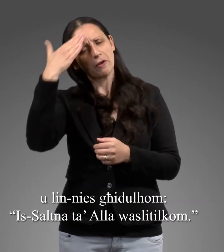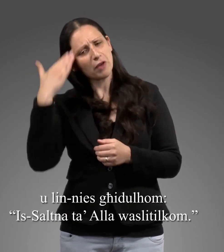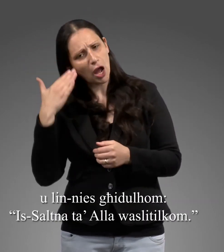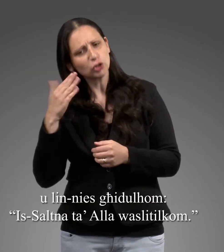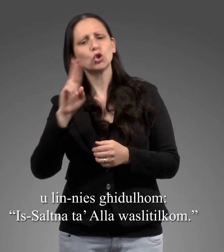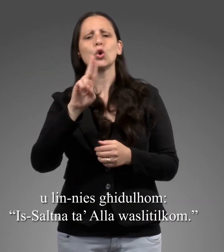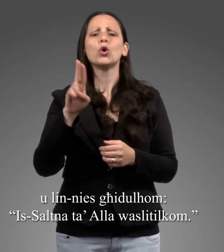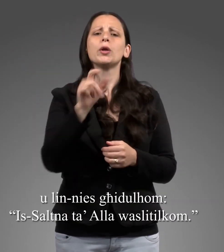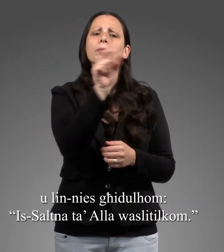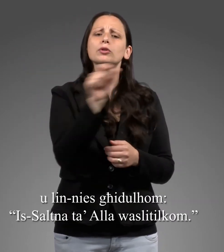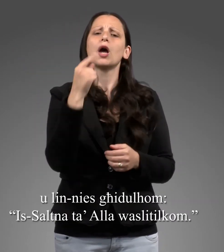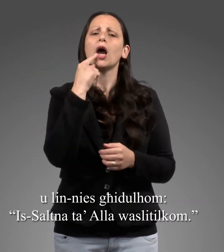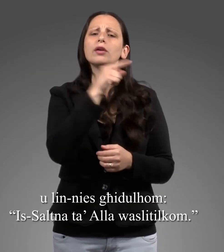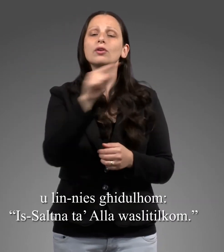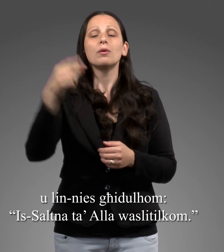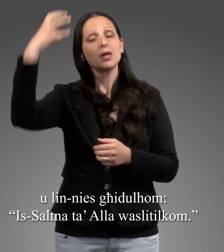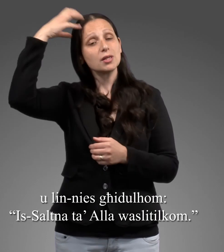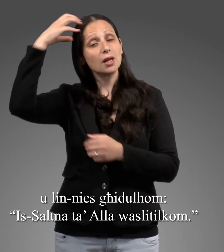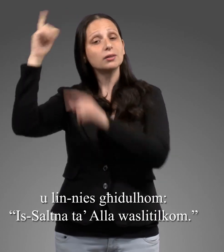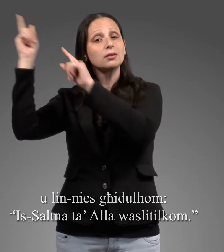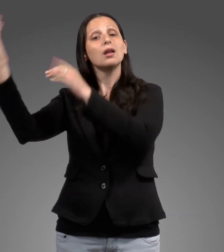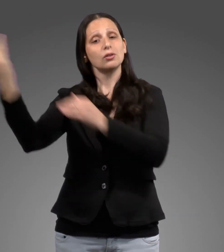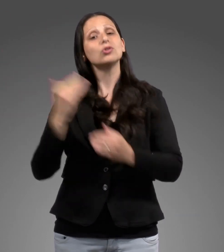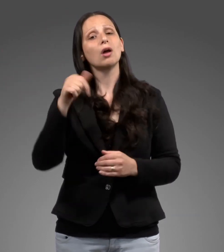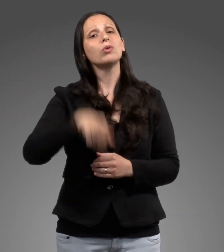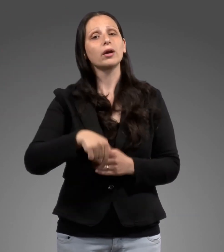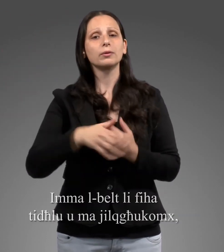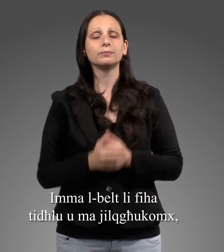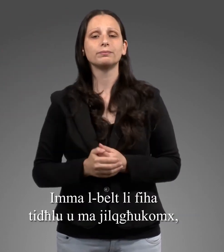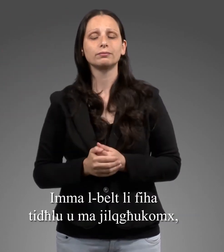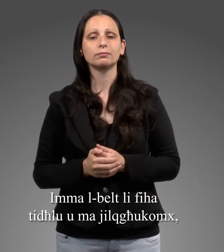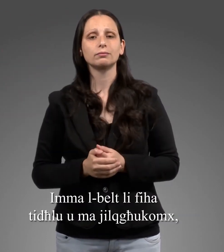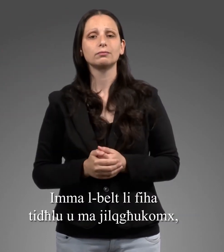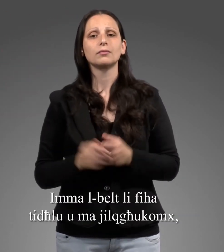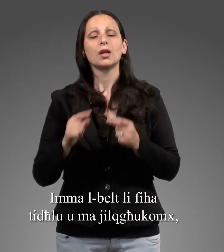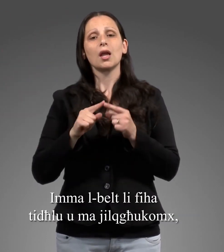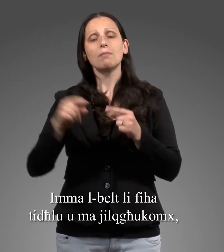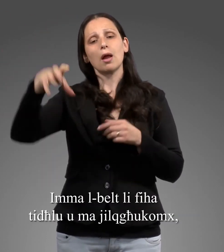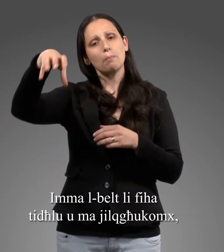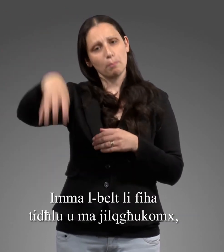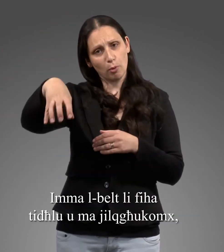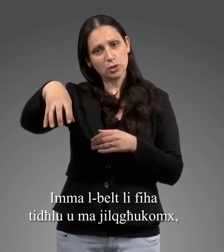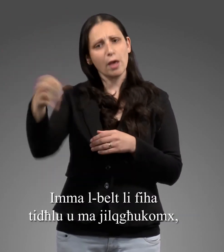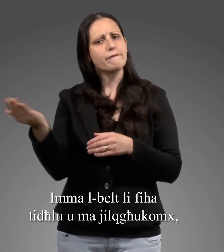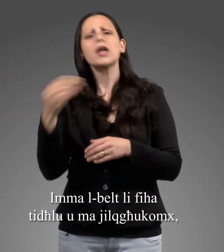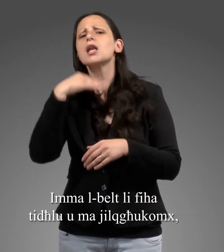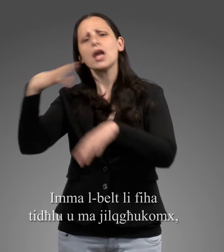jgħidulhom is-saltna ta' Alla waslitilkom. Imma l-bett li fija tiħtlu u ma jilqgħukomx,